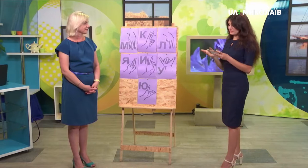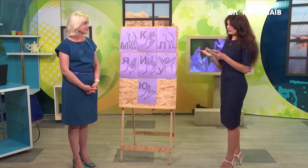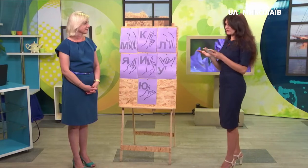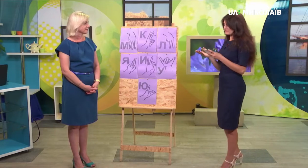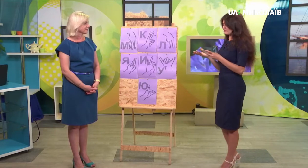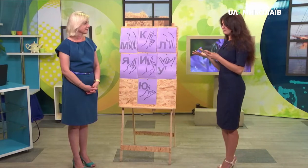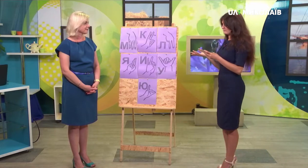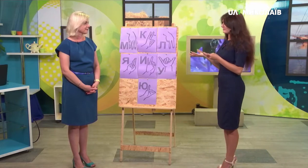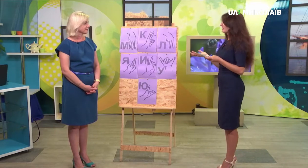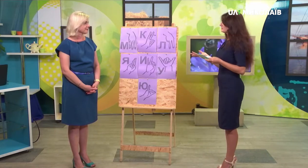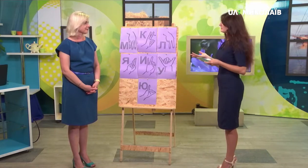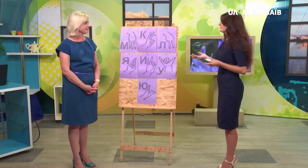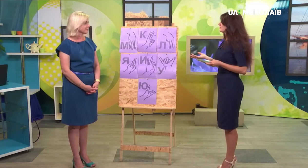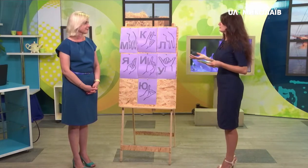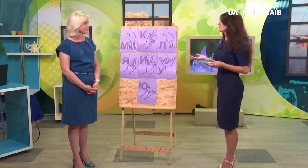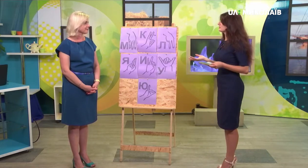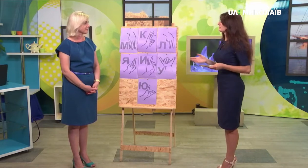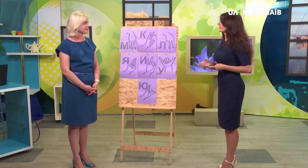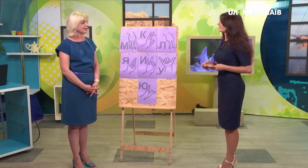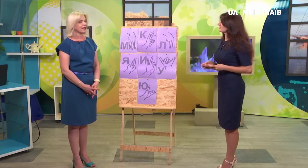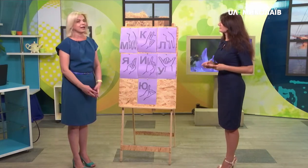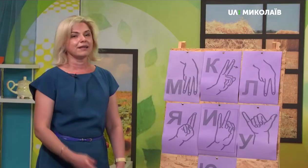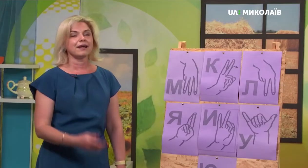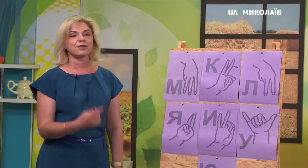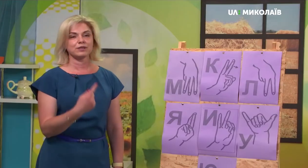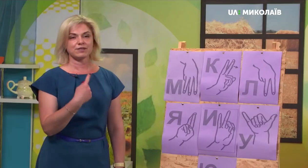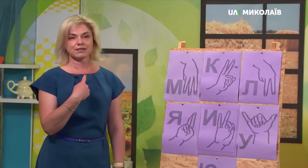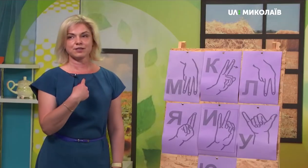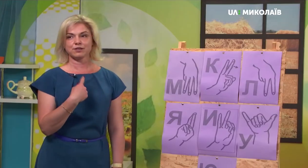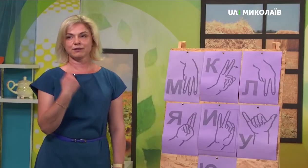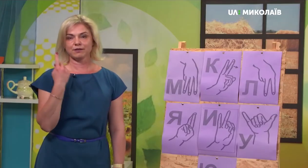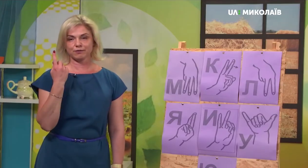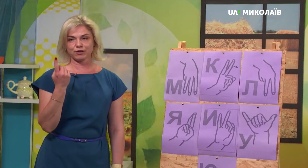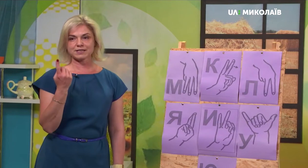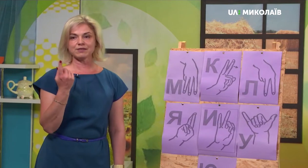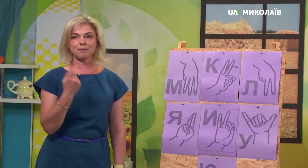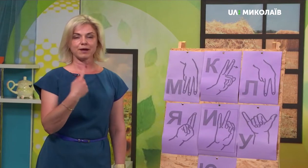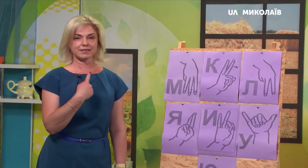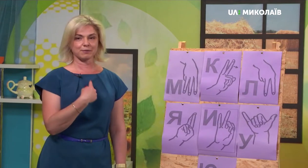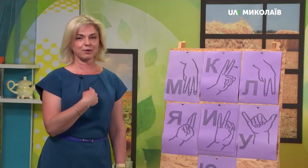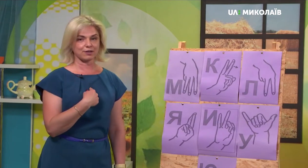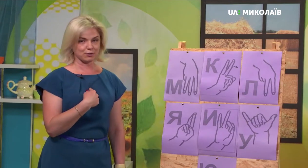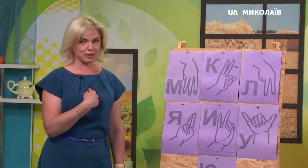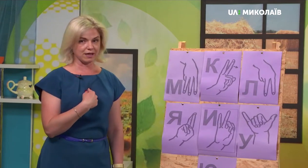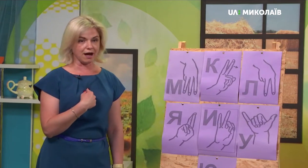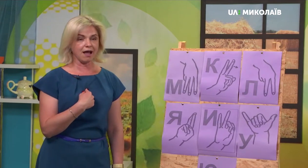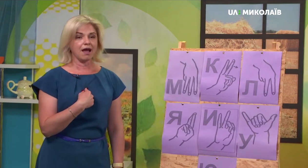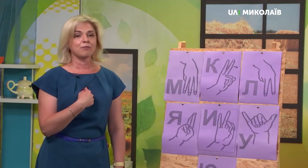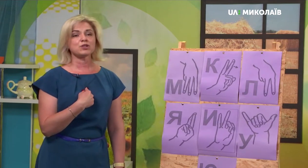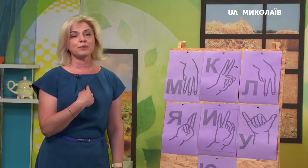Наприклад, я народився в місті Миколаєві. Я народився, значить, вказівним пальцем ми показуємо я. Можна